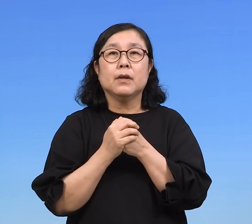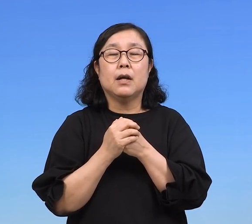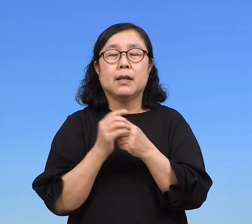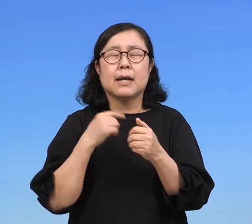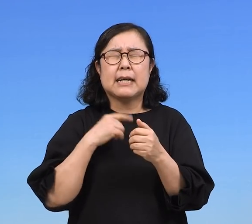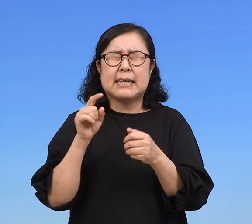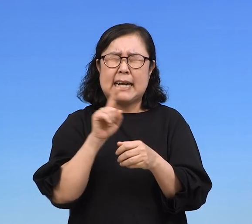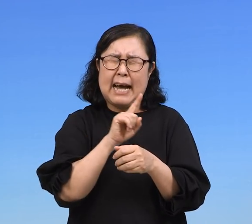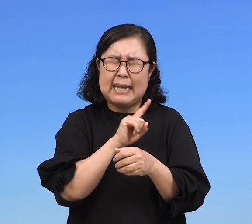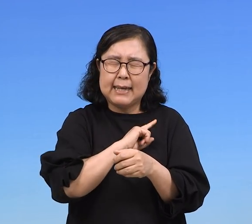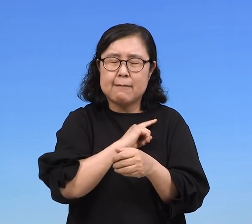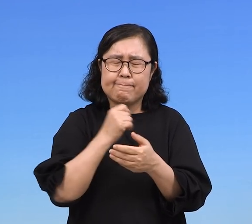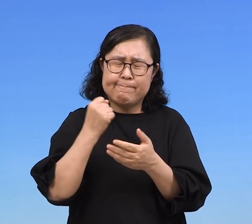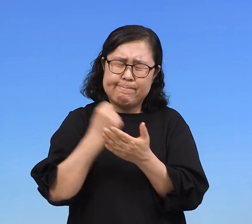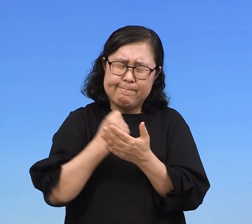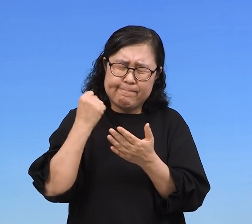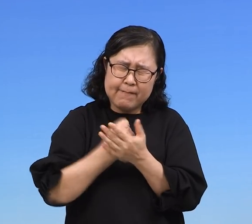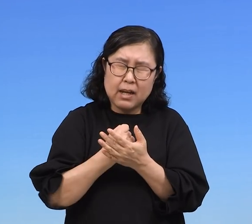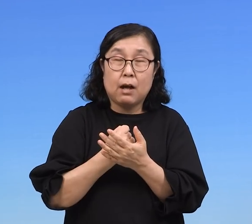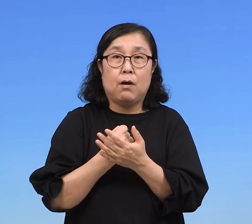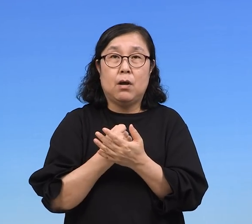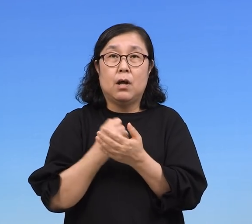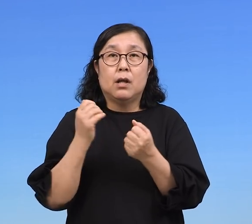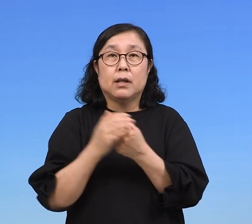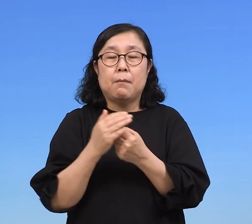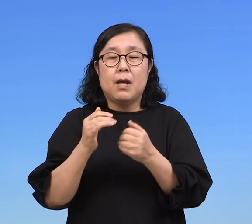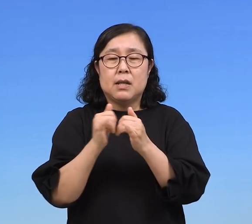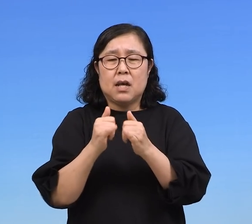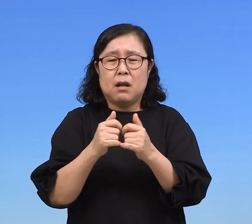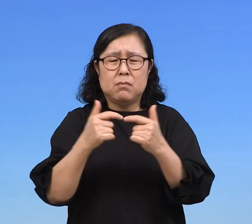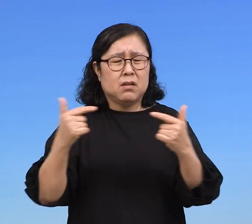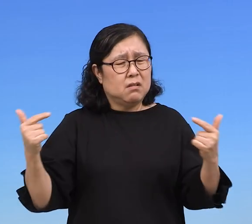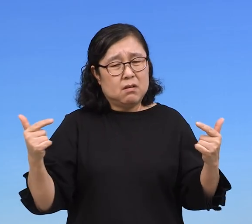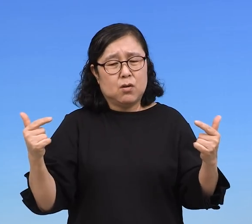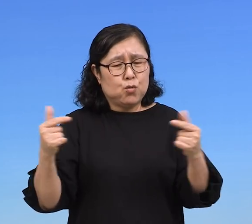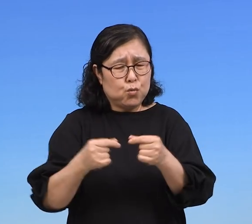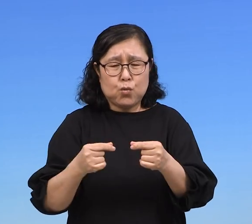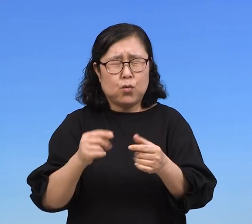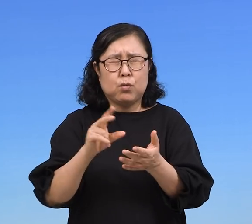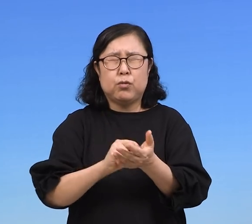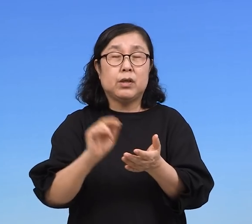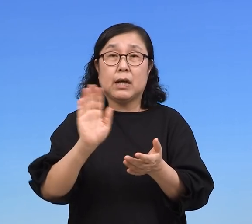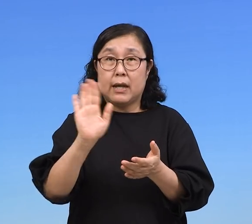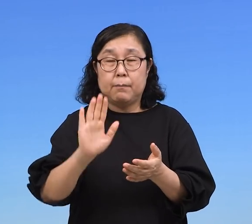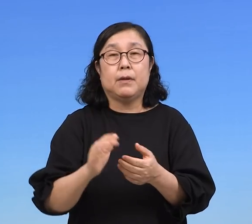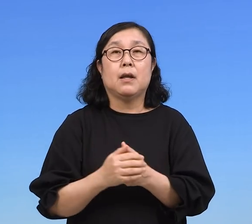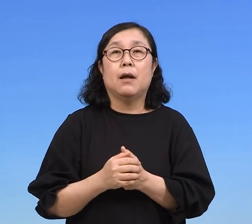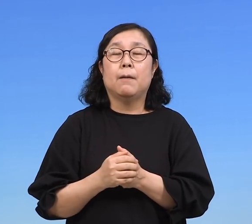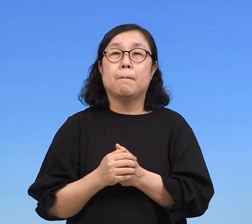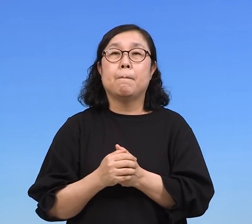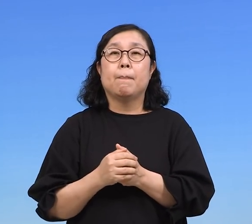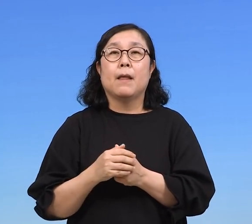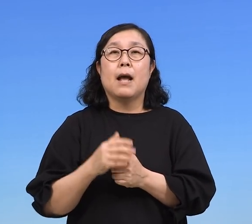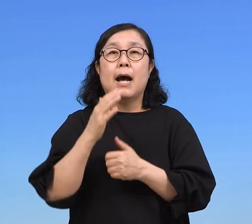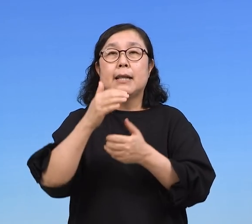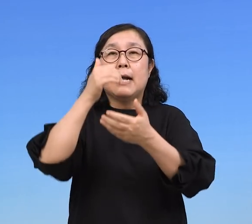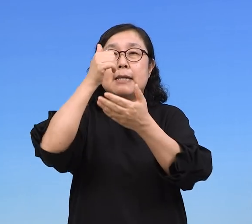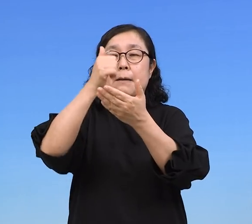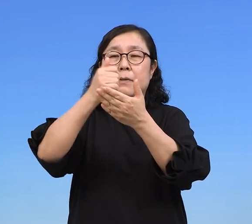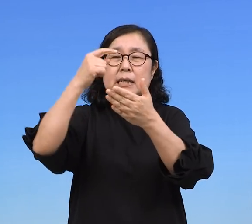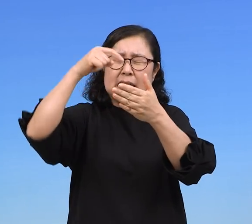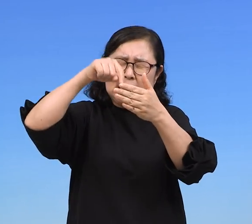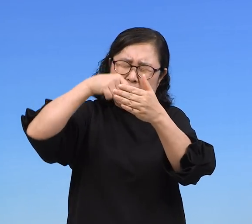이게 가장 속상하는 문제거든요. 사람이 뭐 몇 명이 더 늘고 더 줄고 이게 문제가 아니라, 아니